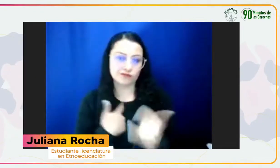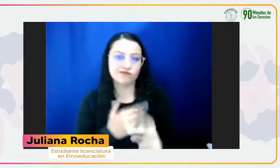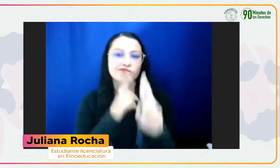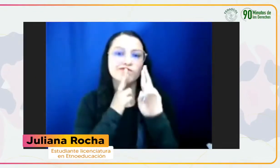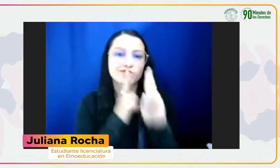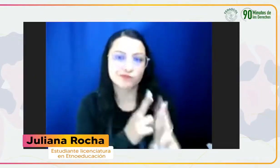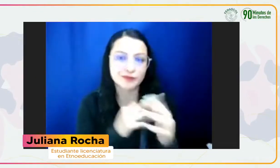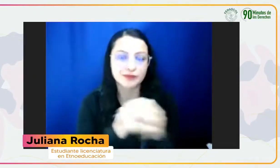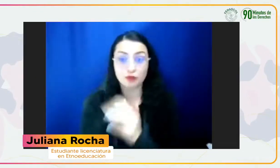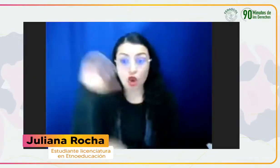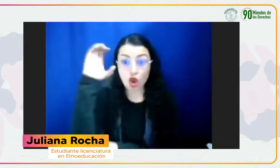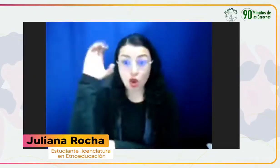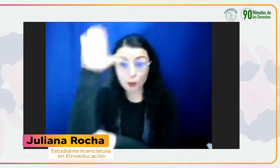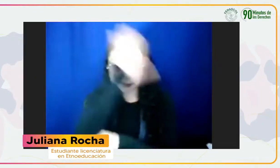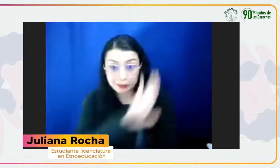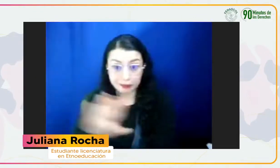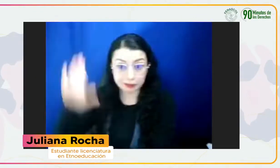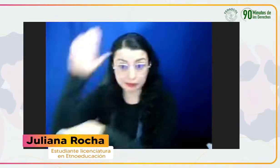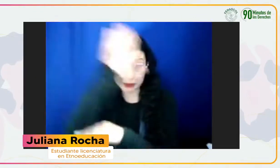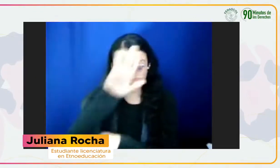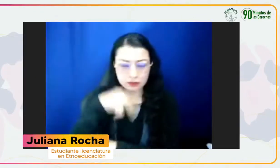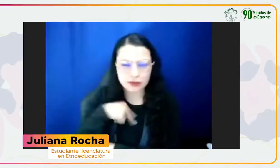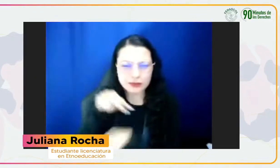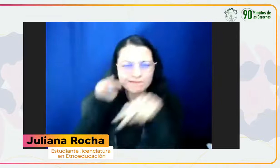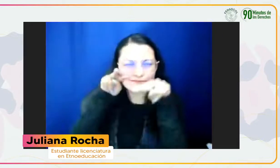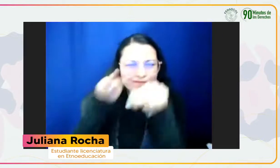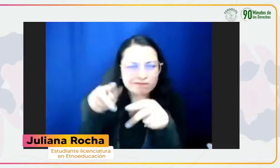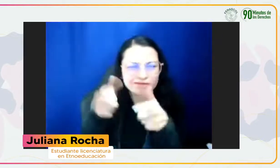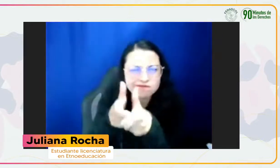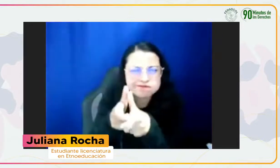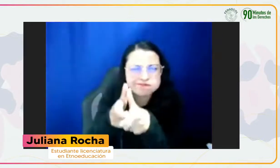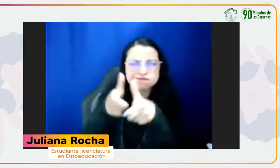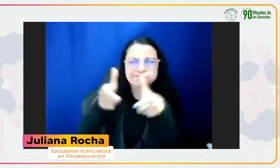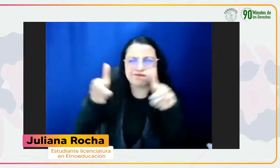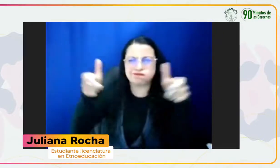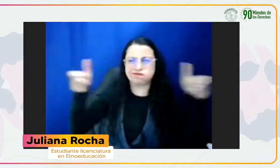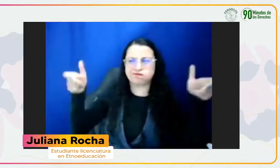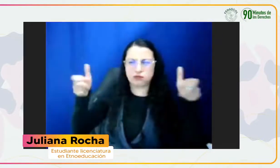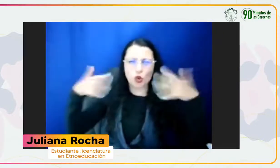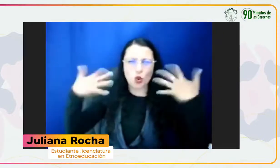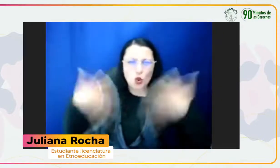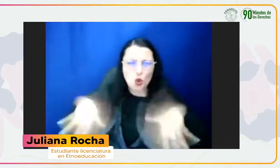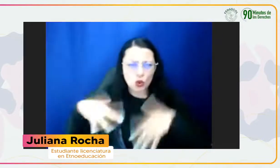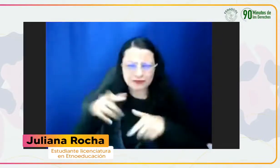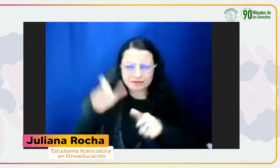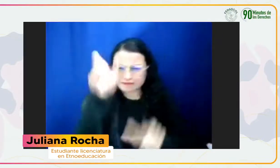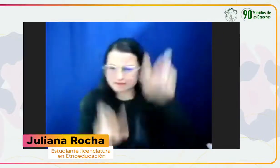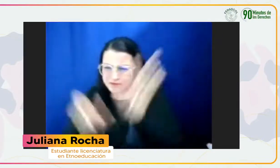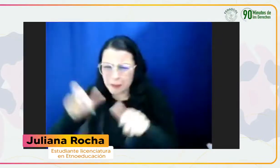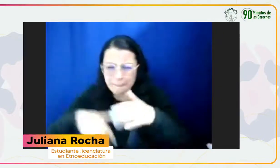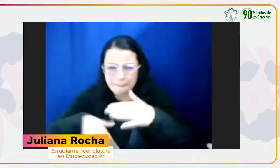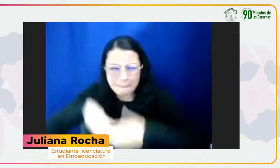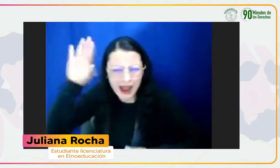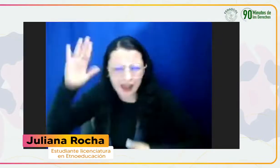Gracias, gracias. Bueno, en relación a la pregunta, en Colombia, el número de personas